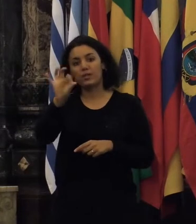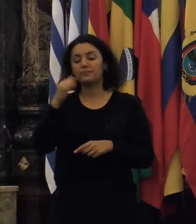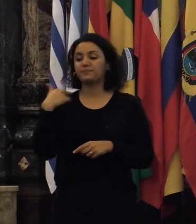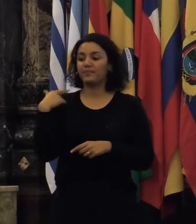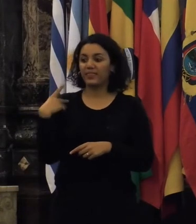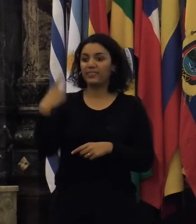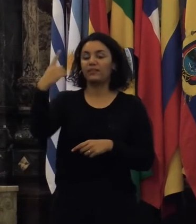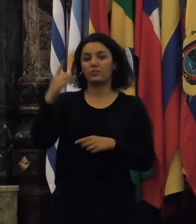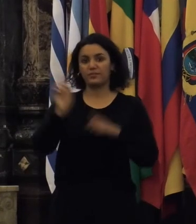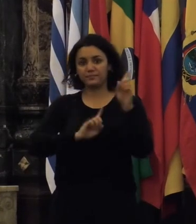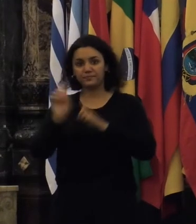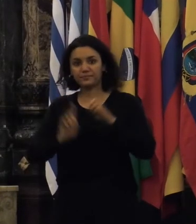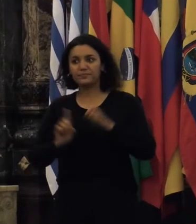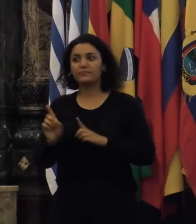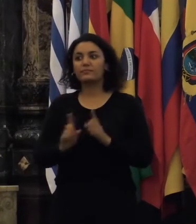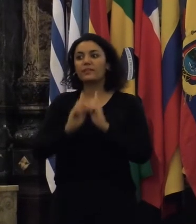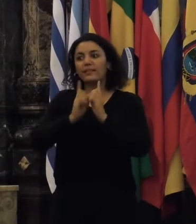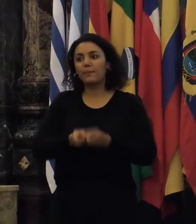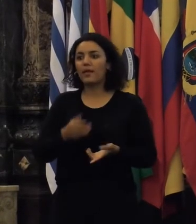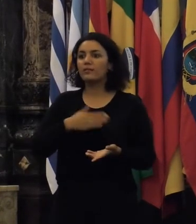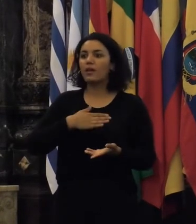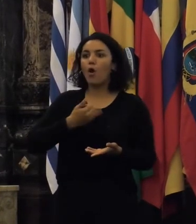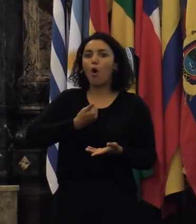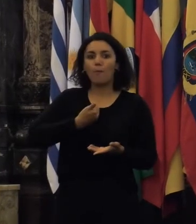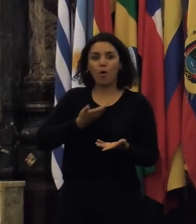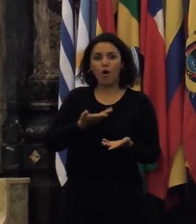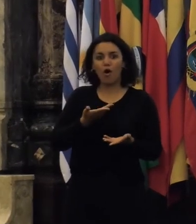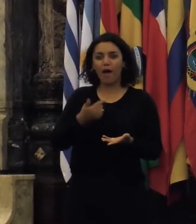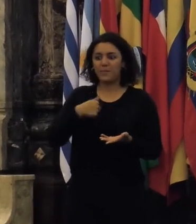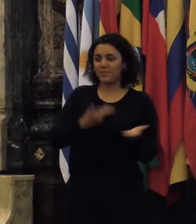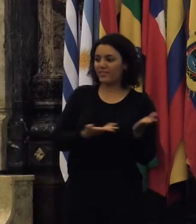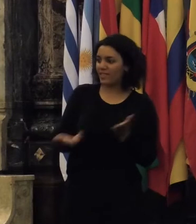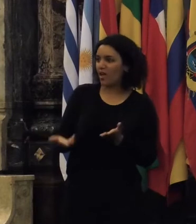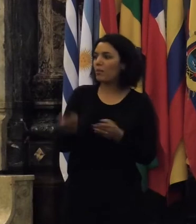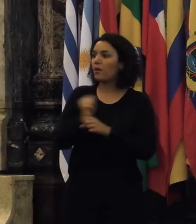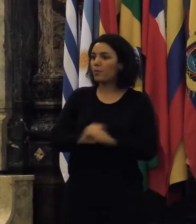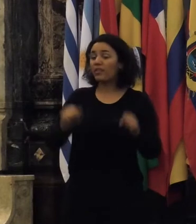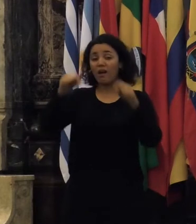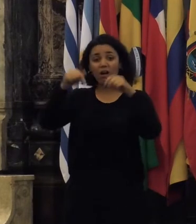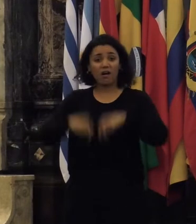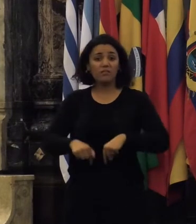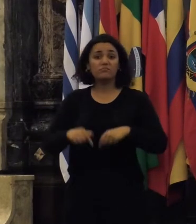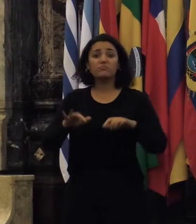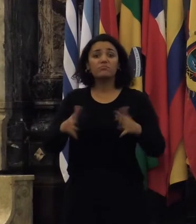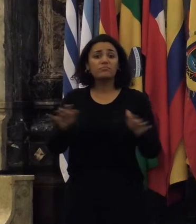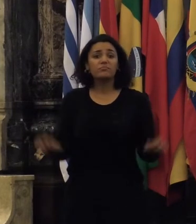comité científico, la calidez de esta recepción para pensar juntos. Esa